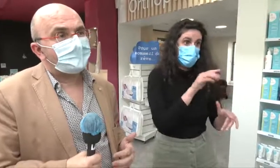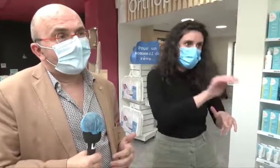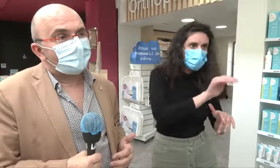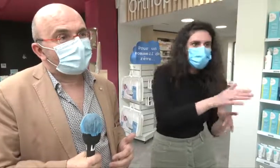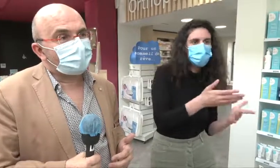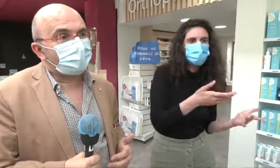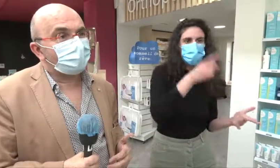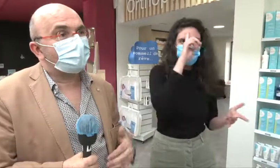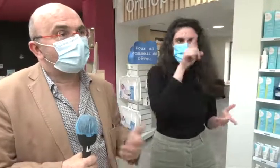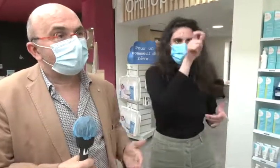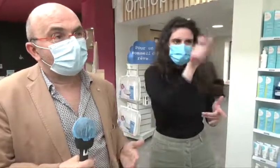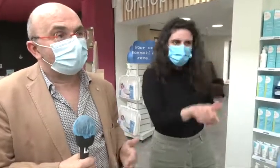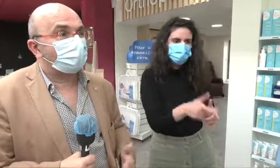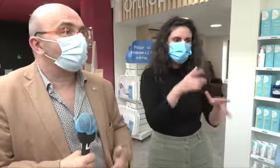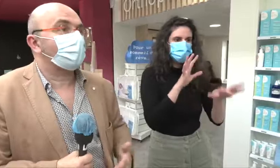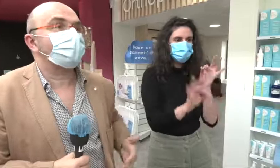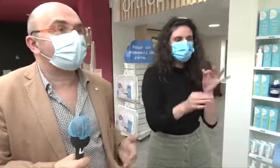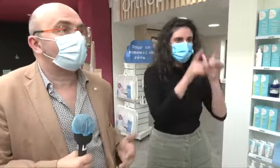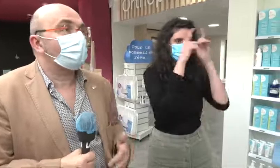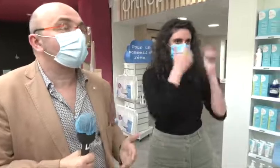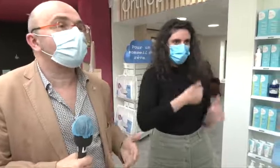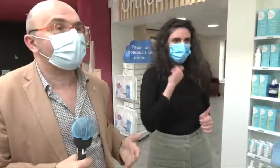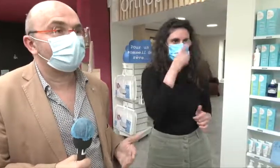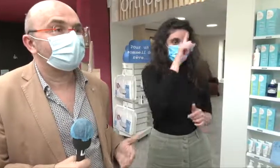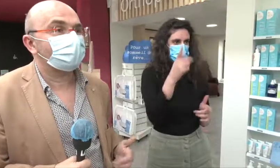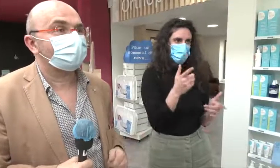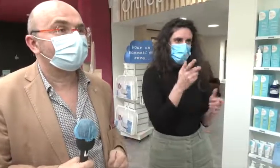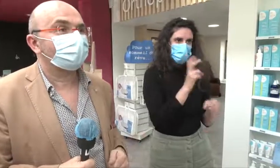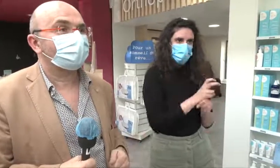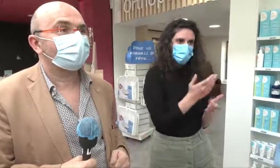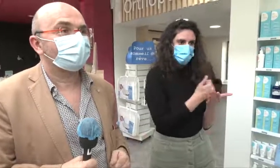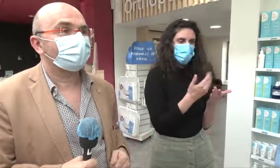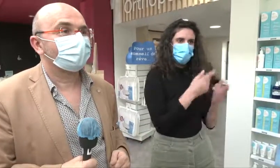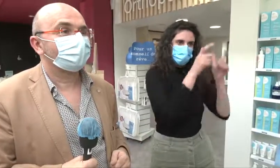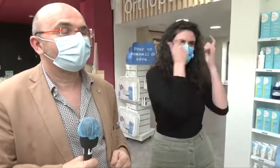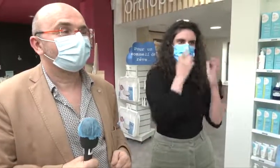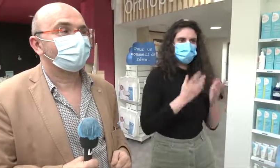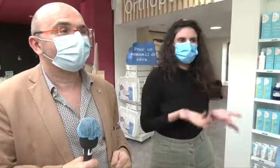choisi ce statut d'indépendant plutôt que de rester complètement salarié ?